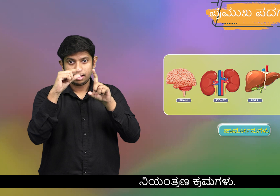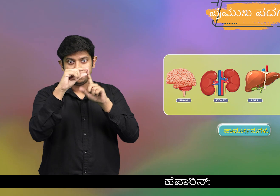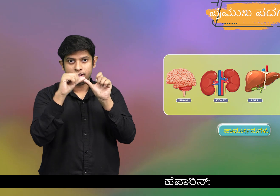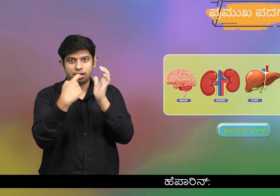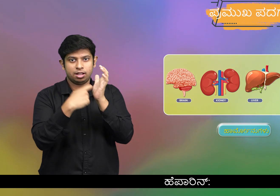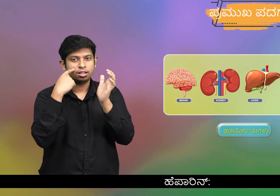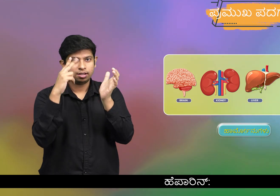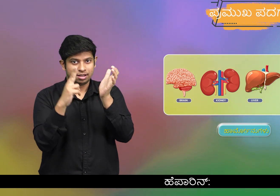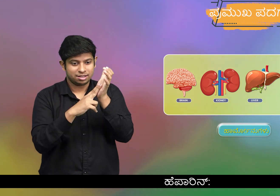ಹೆಪಾರಿನ್,